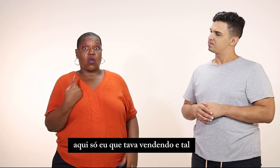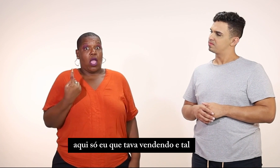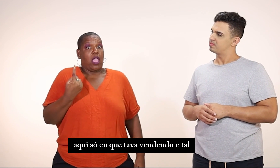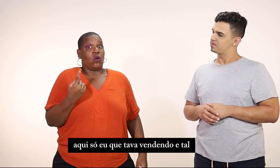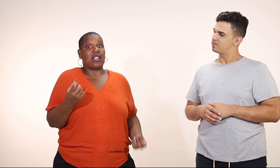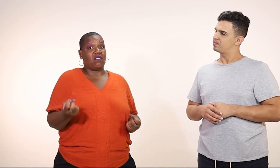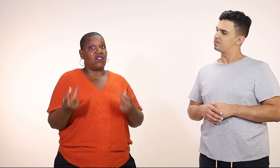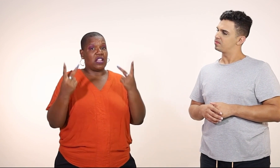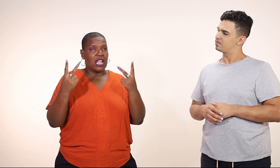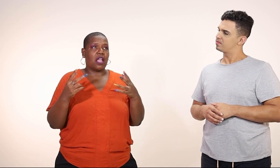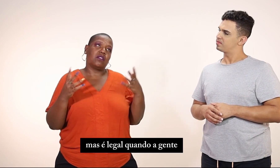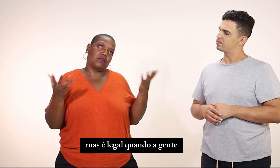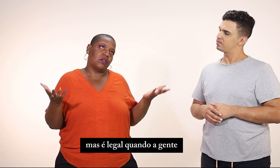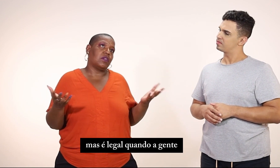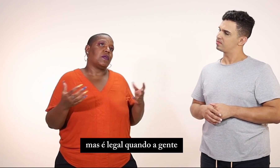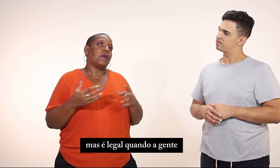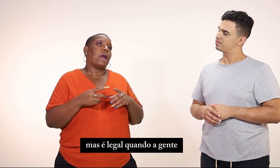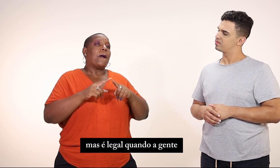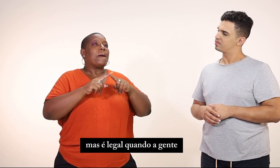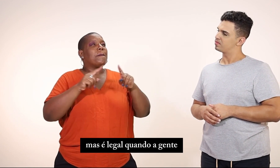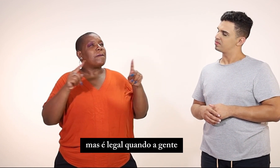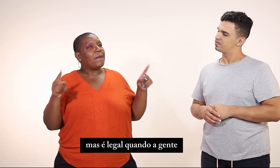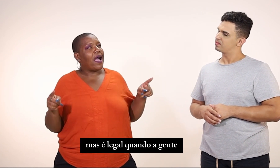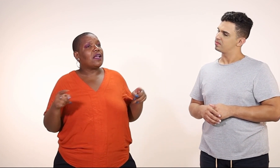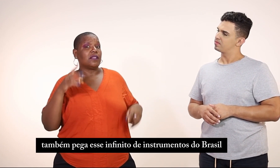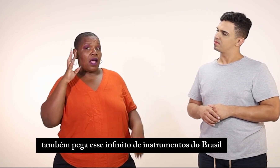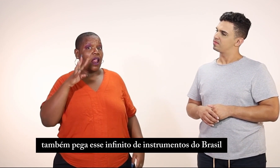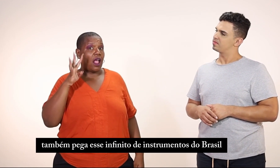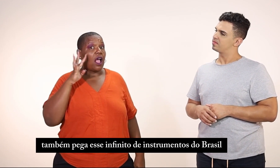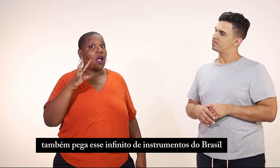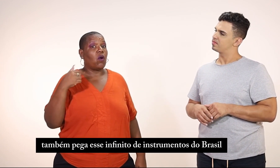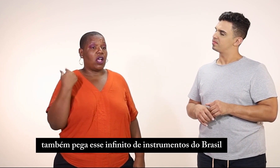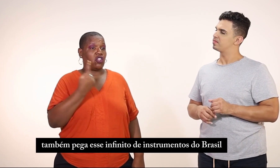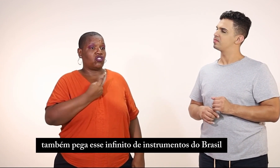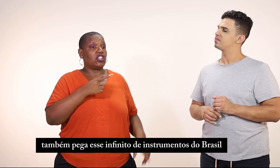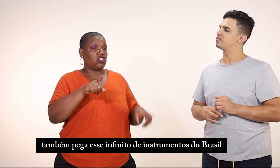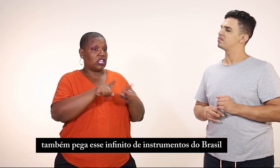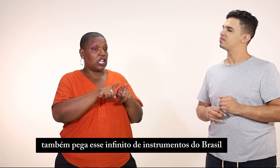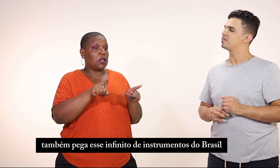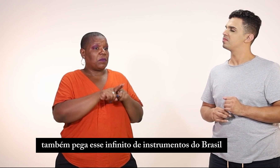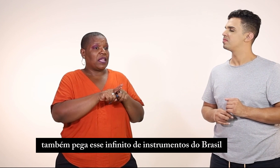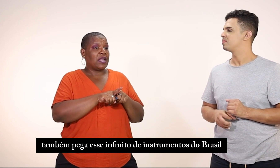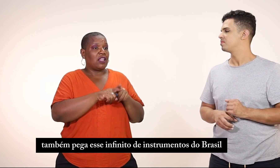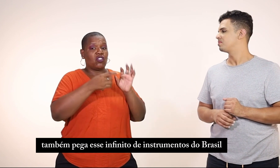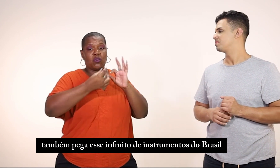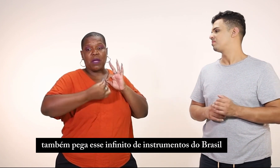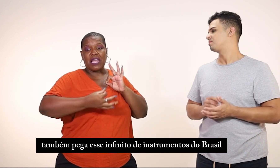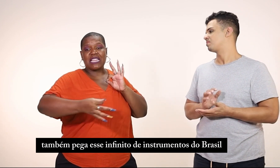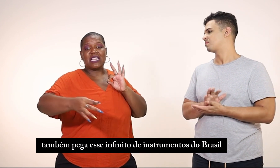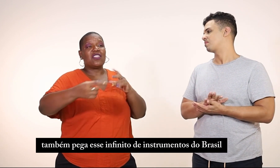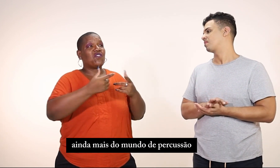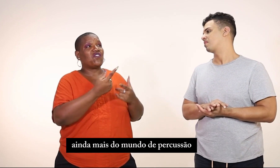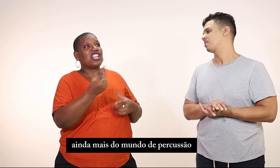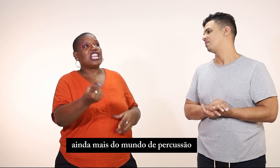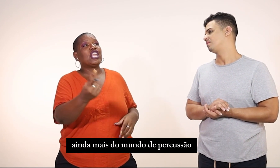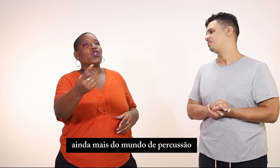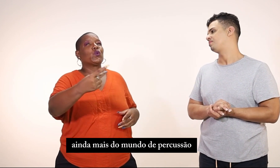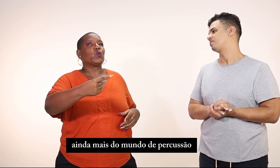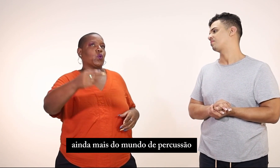tal. Mas é legal quando a gente também pega esse infinito de instrumentos do Brasil, ainda mais do mundo, de